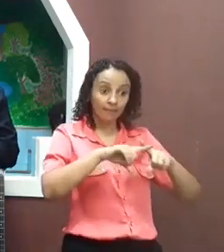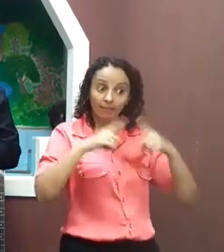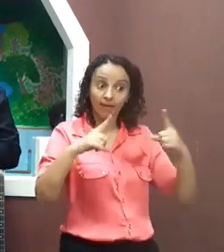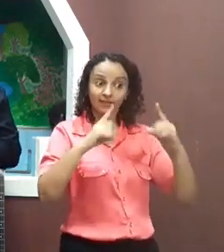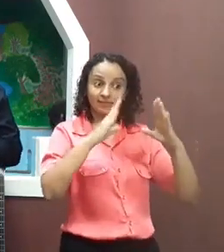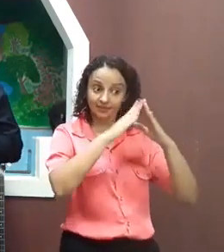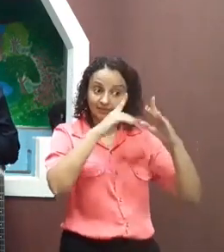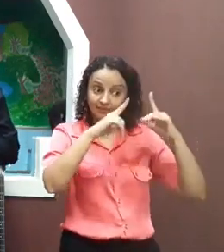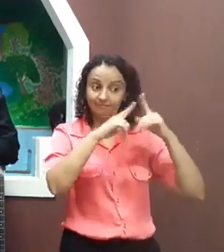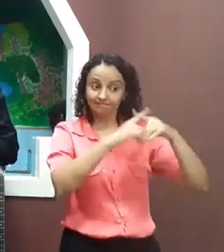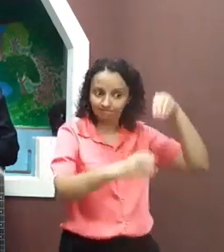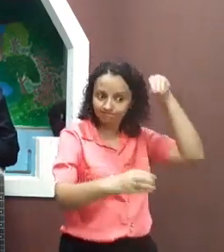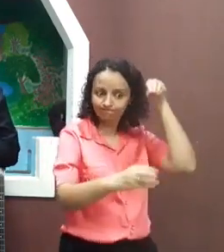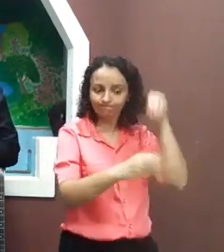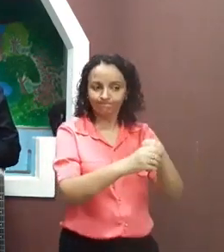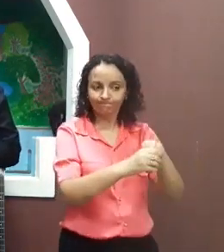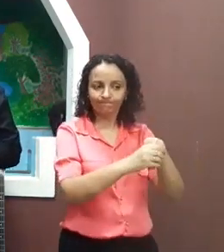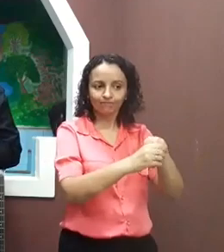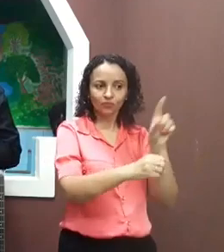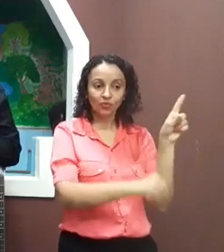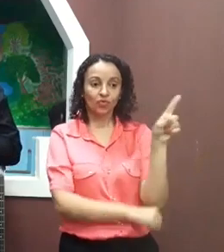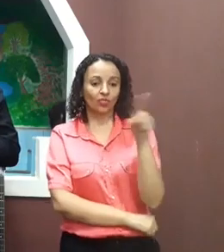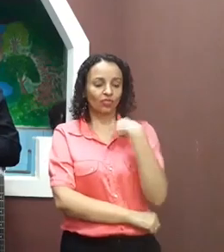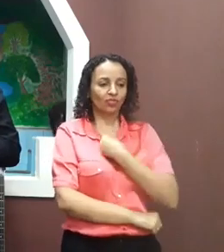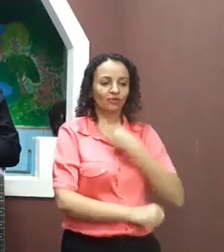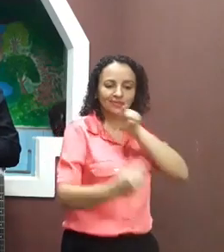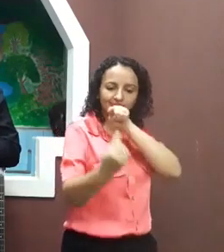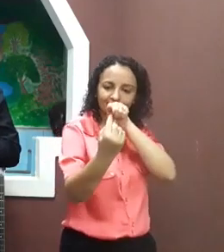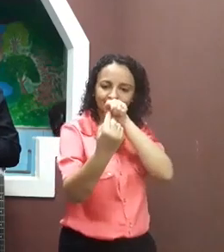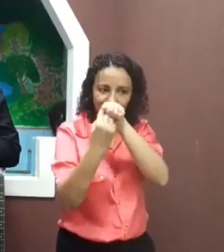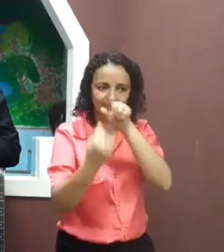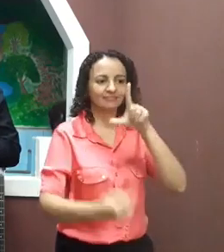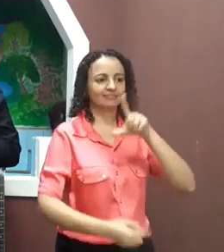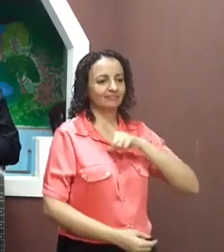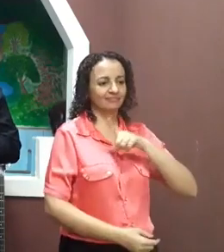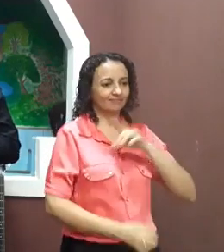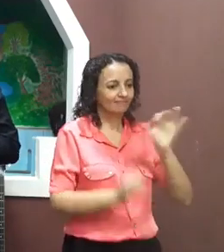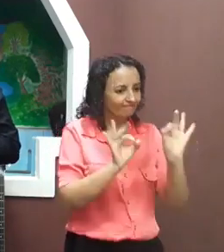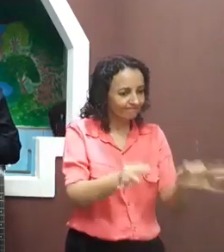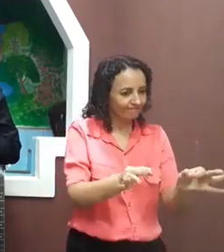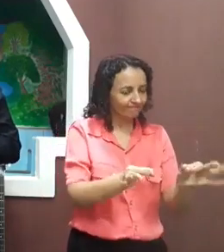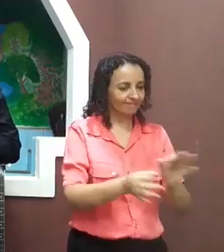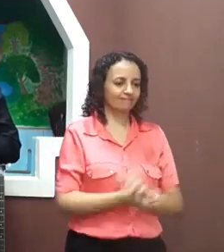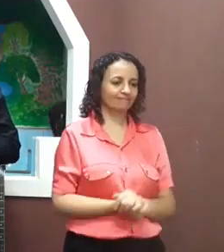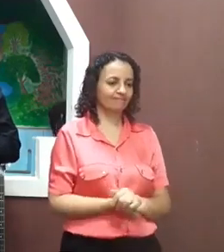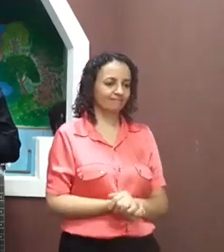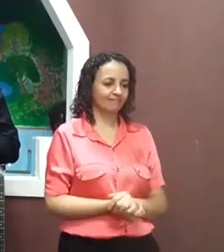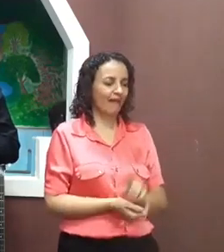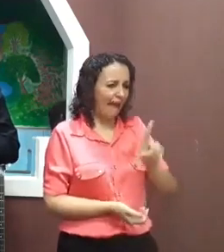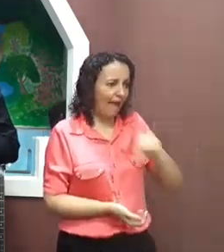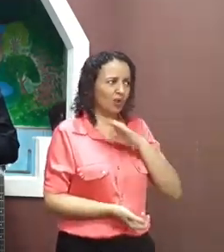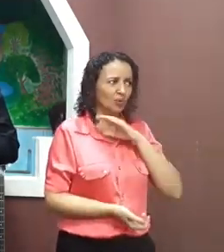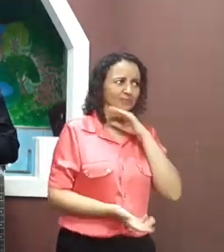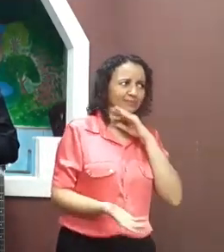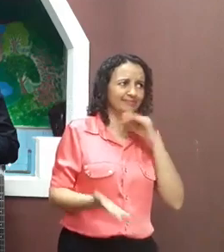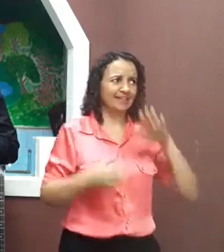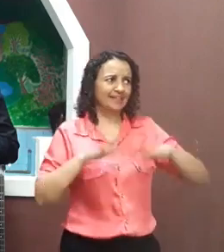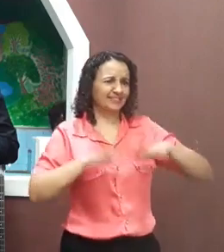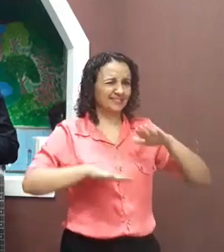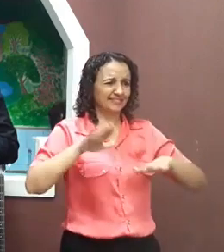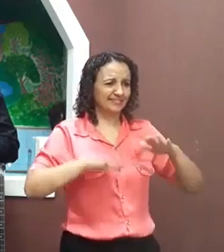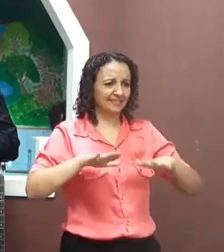ela nos dá um propósito. E é muito ruim quando nós conversamos